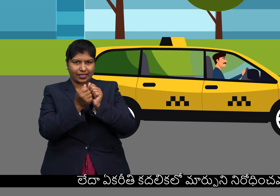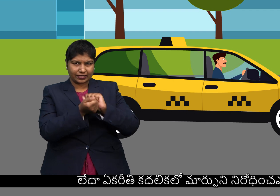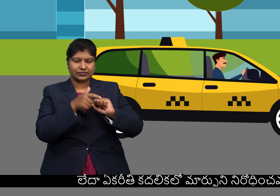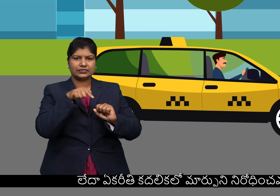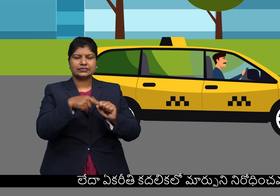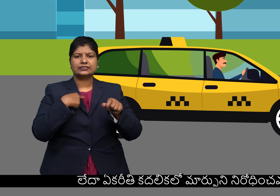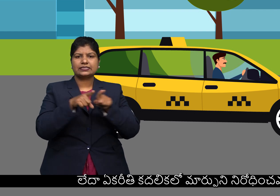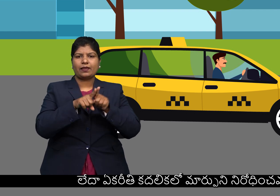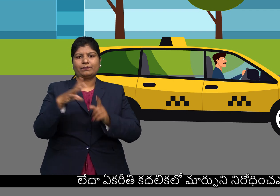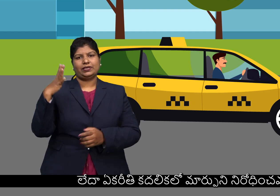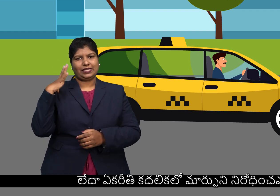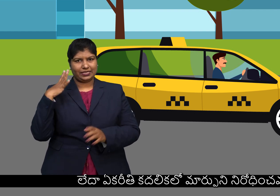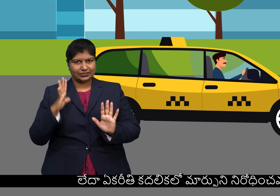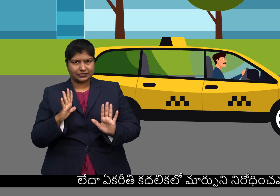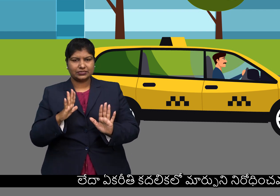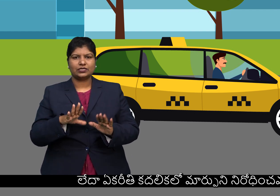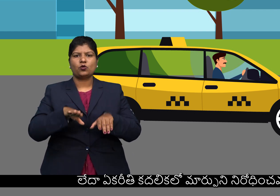కదలికలో మార్పుని నిరోధించవచ్చు.